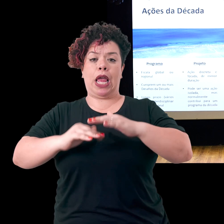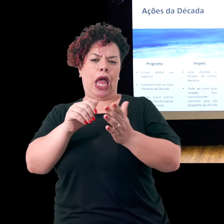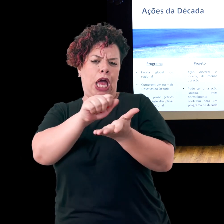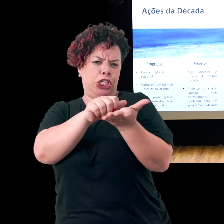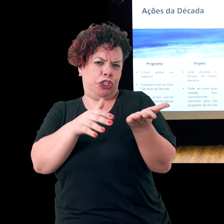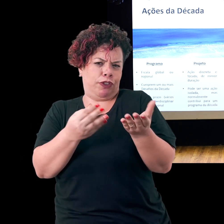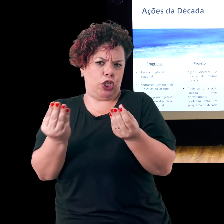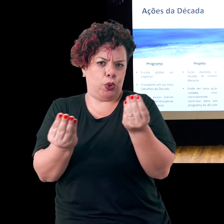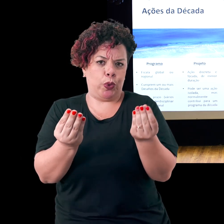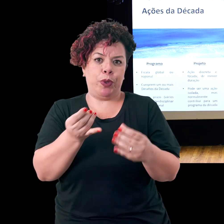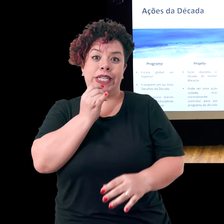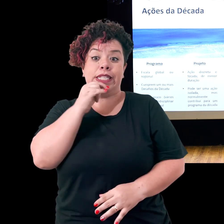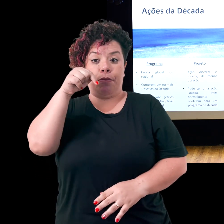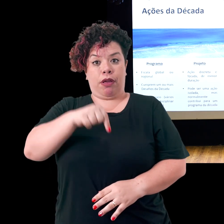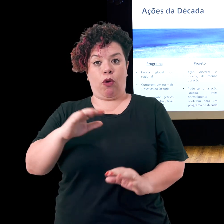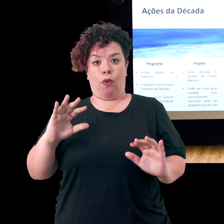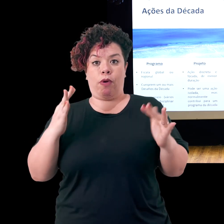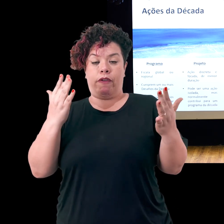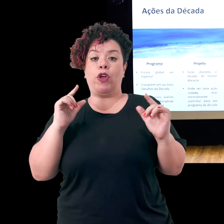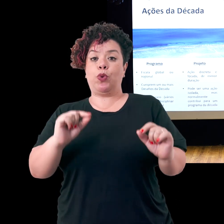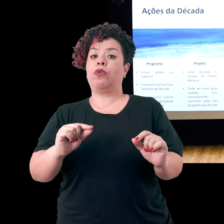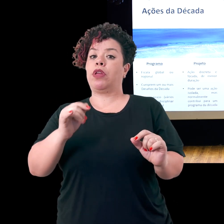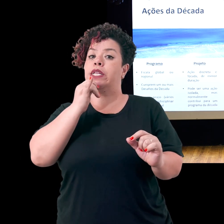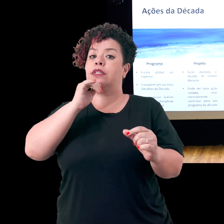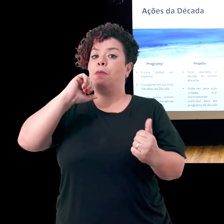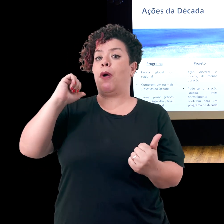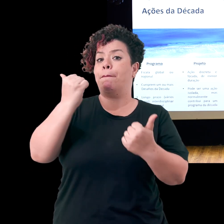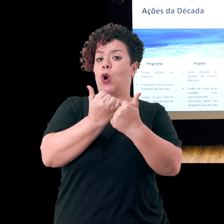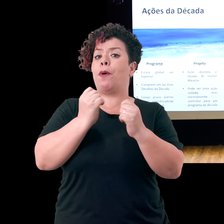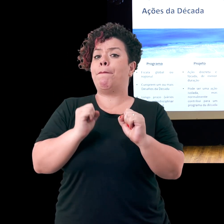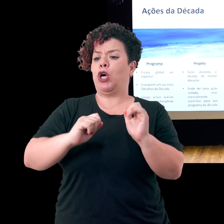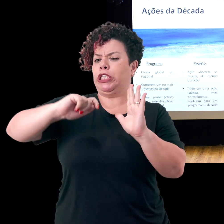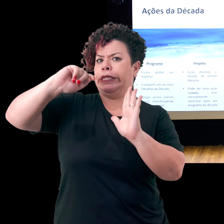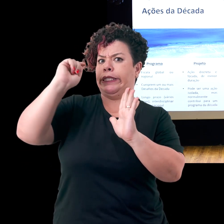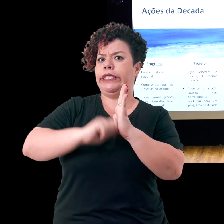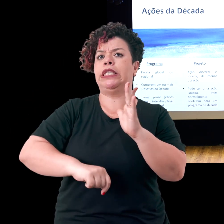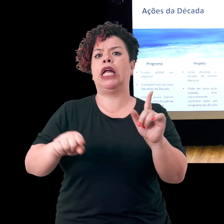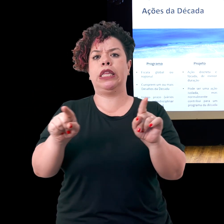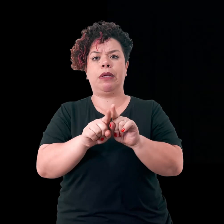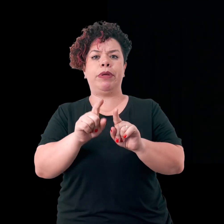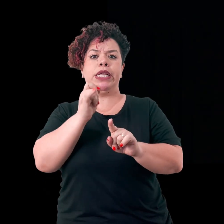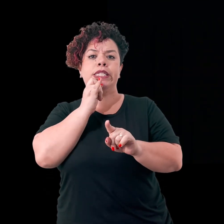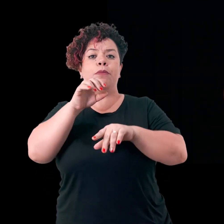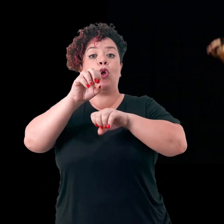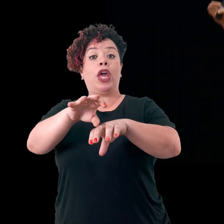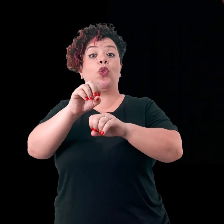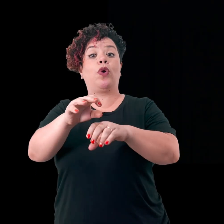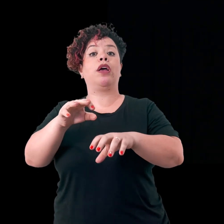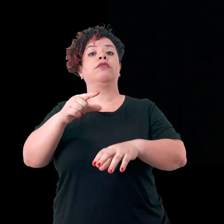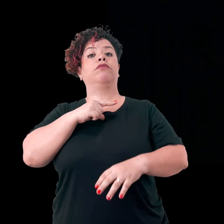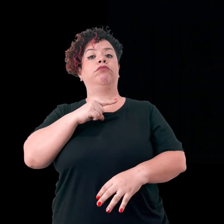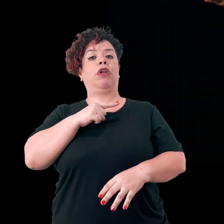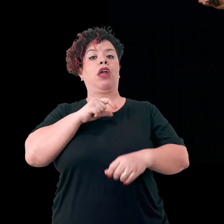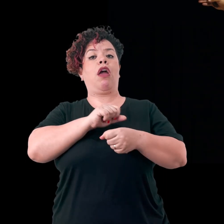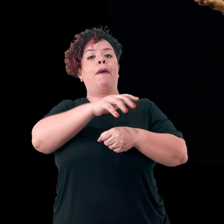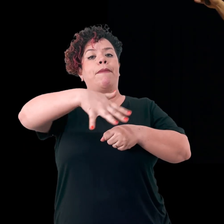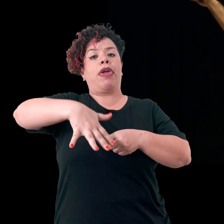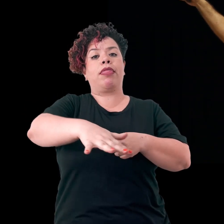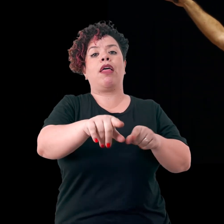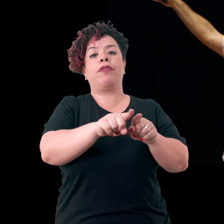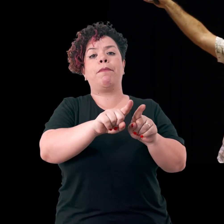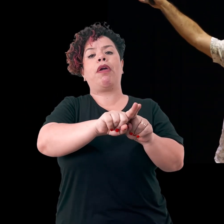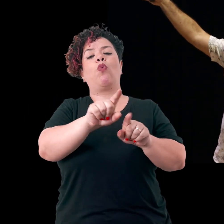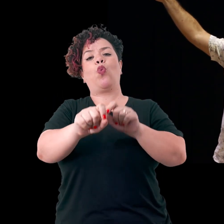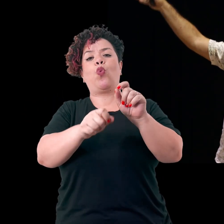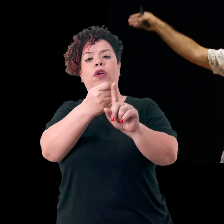Atividades, por exemplo, esse evento é uma atividade que pode estar endossada pela década. Uma atividade de educação ambiental, ela pode ser uma atividade,